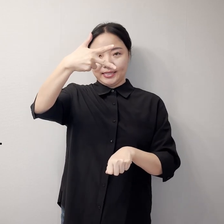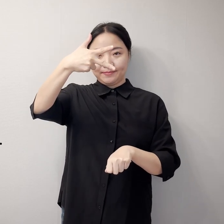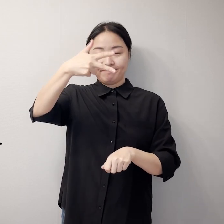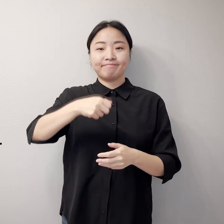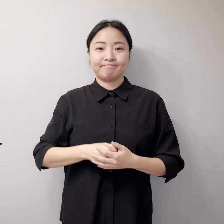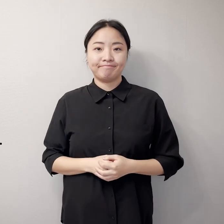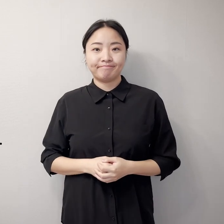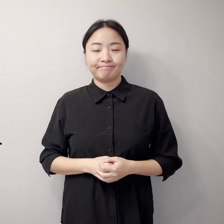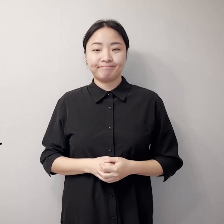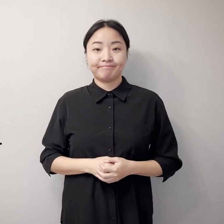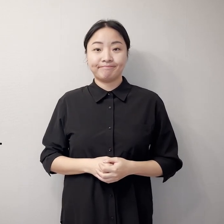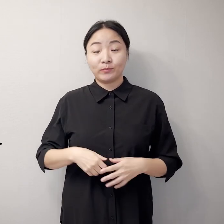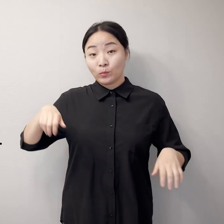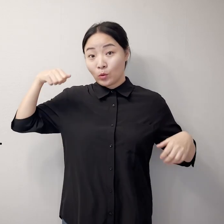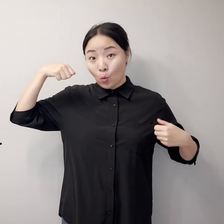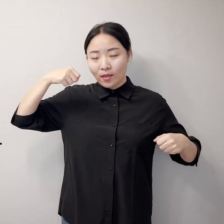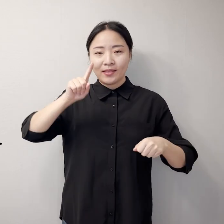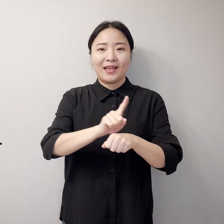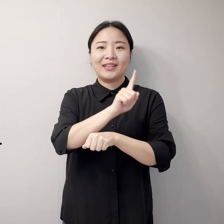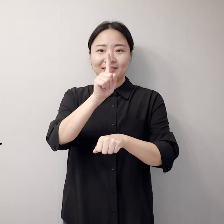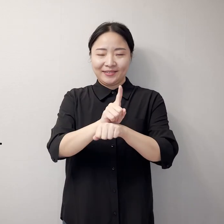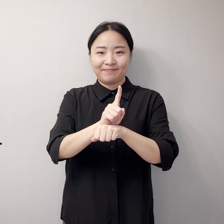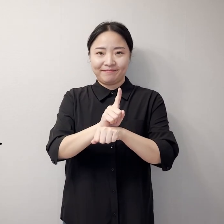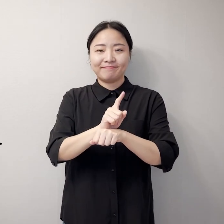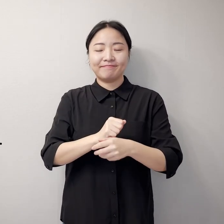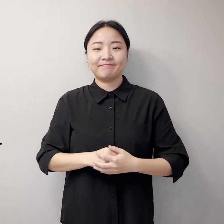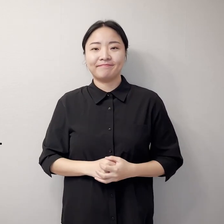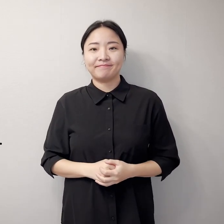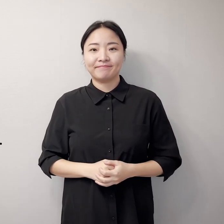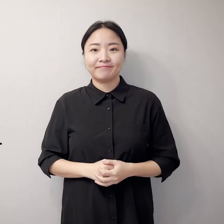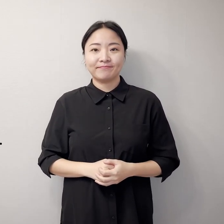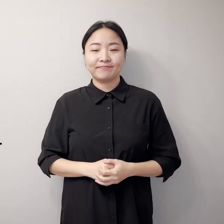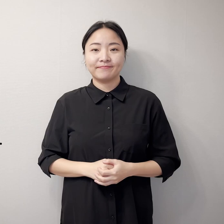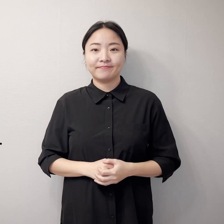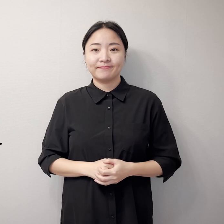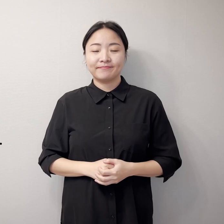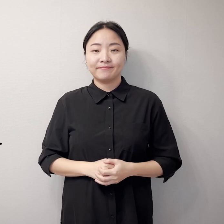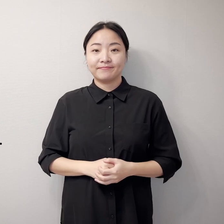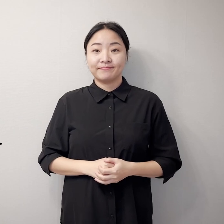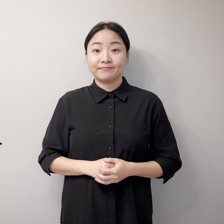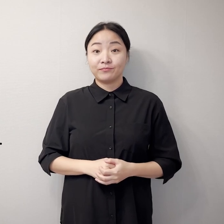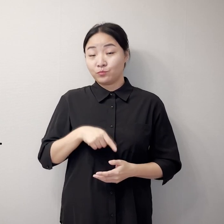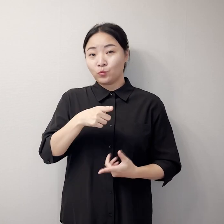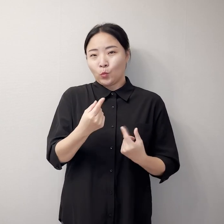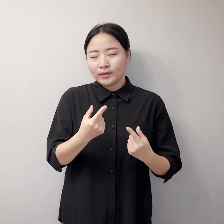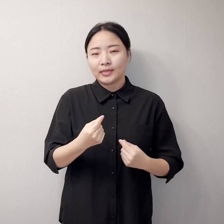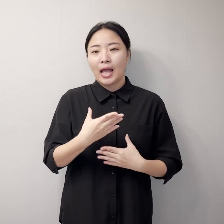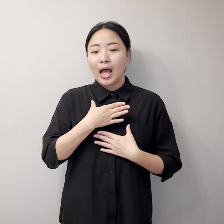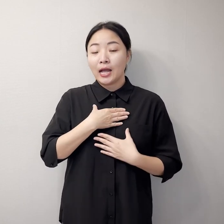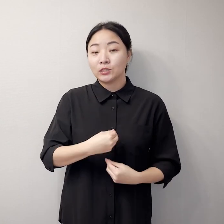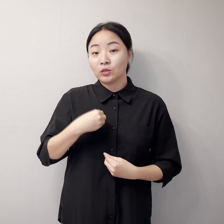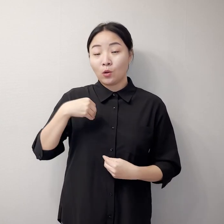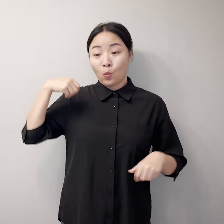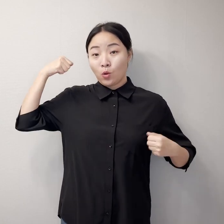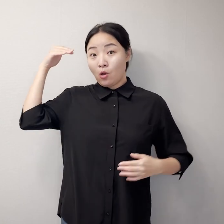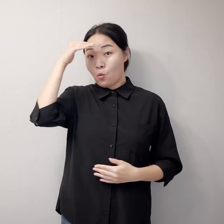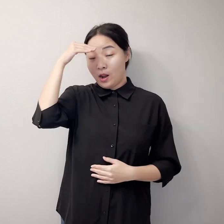7시에 진행되며 공연 시간은 1시간입니다 안전한 공연 관람을 위한 구역이